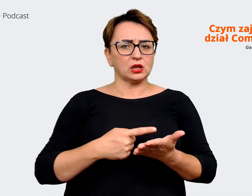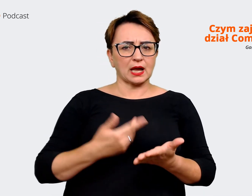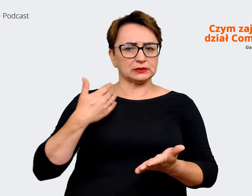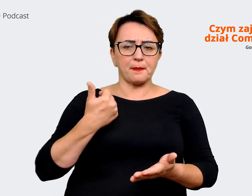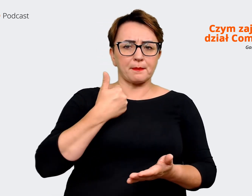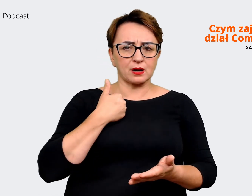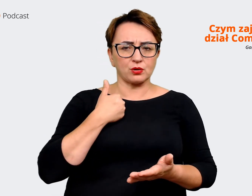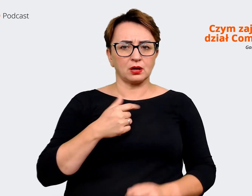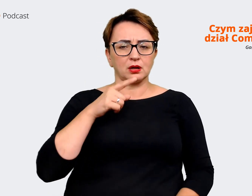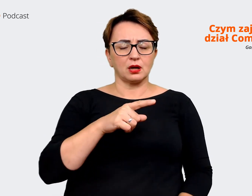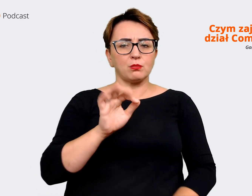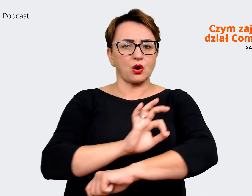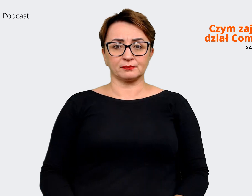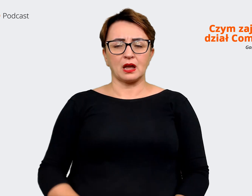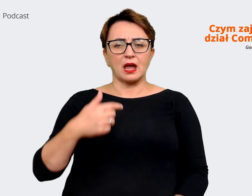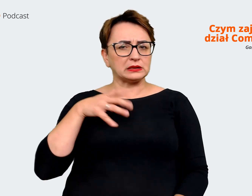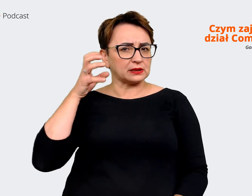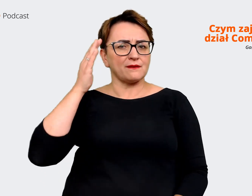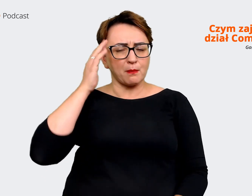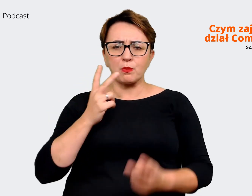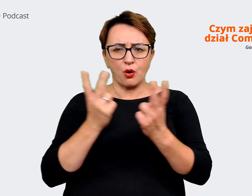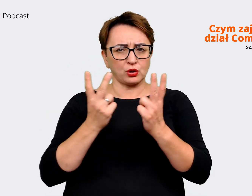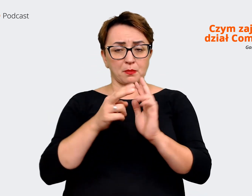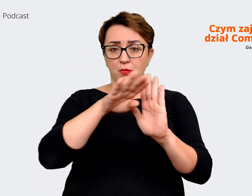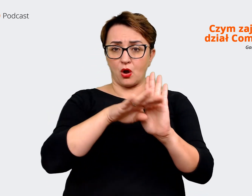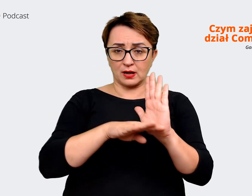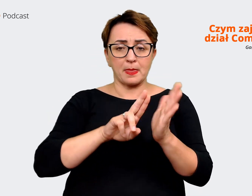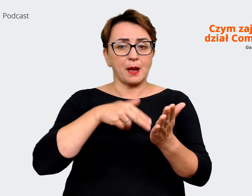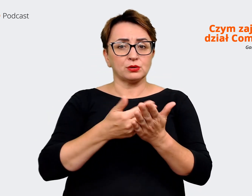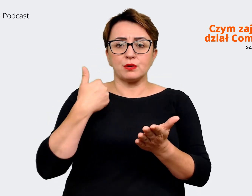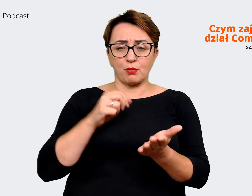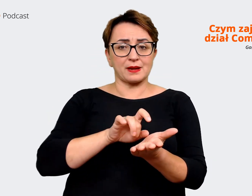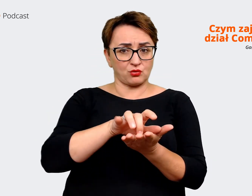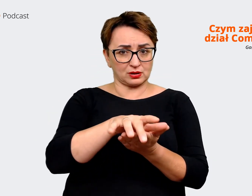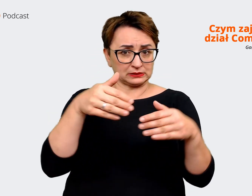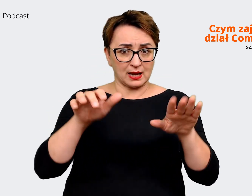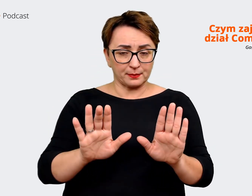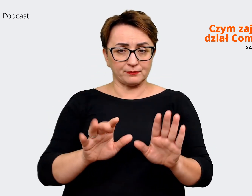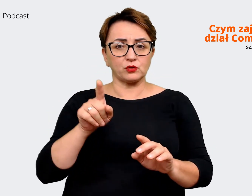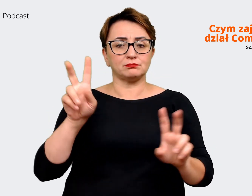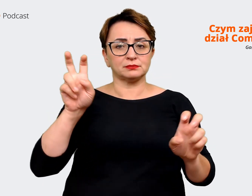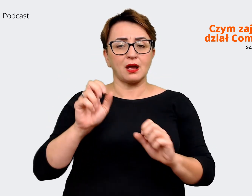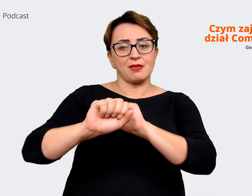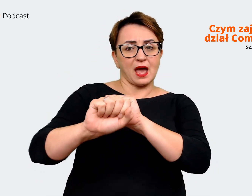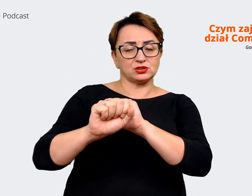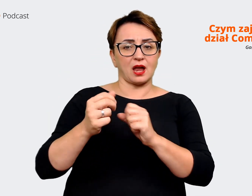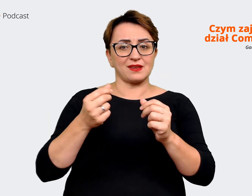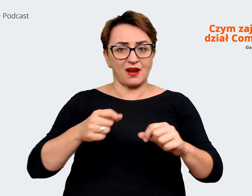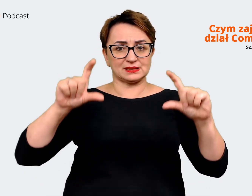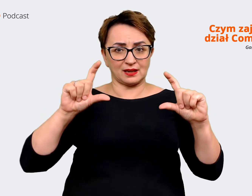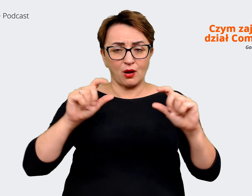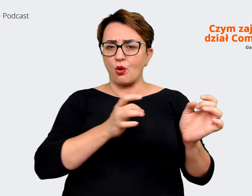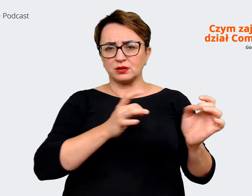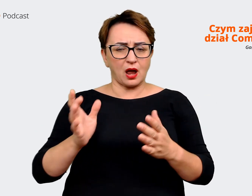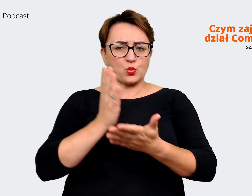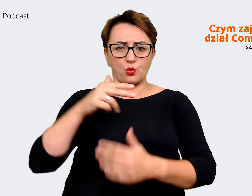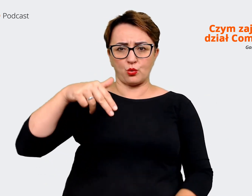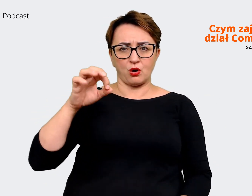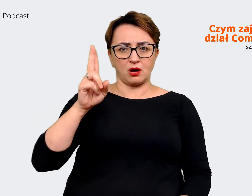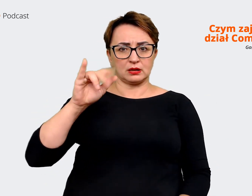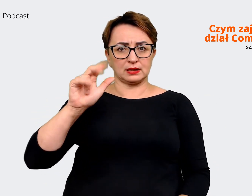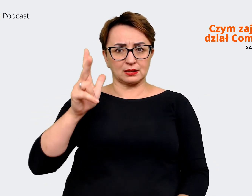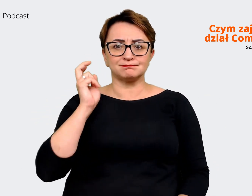to ostatnio był projekt Best Price Guarantee, czyli gwarancja niższej ceny. Staraliśmy się, żeby ten program był jak najlepiej